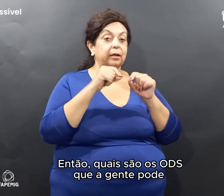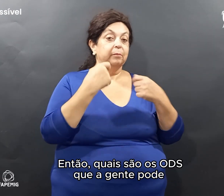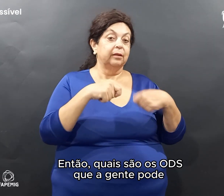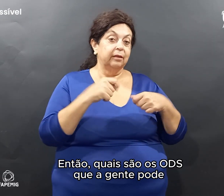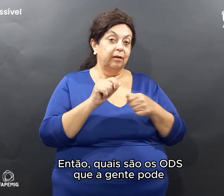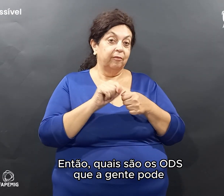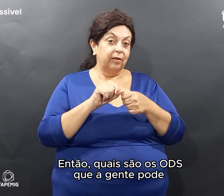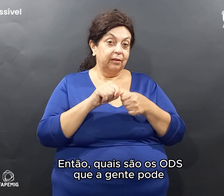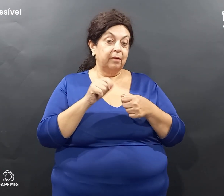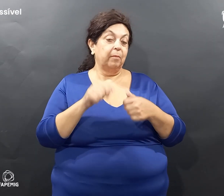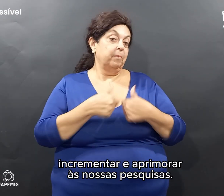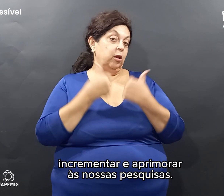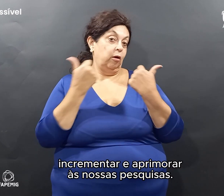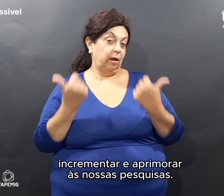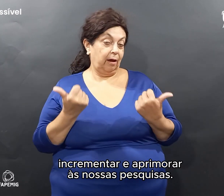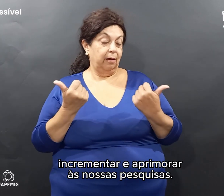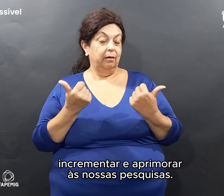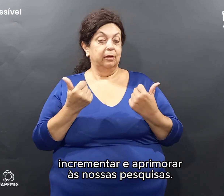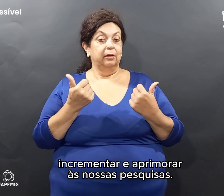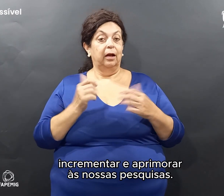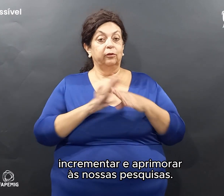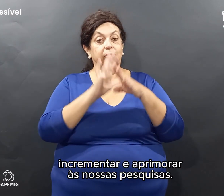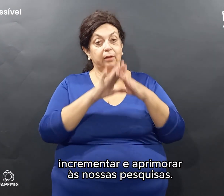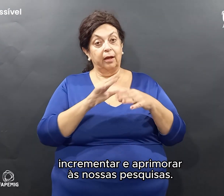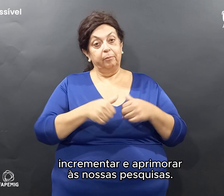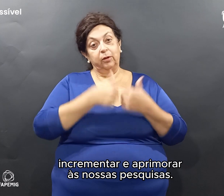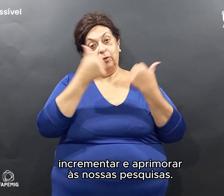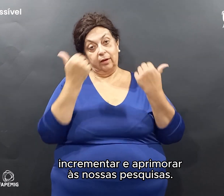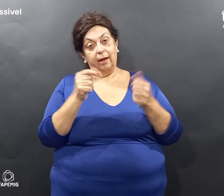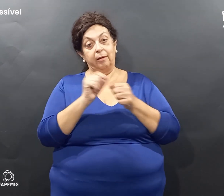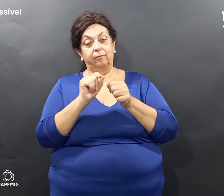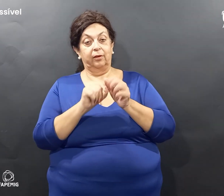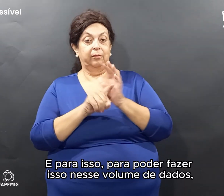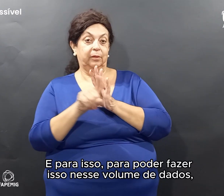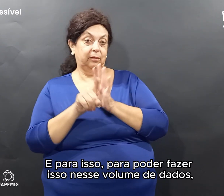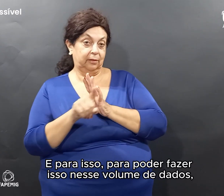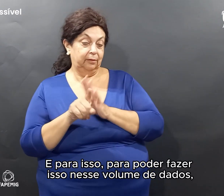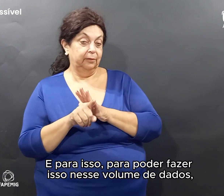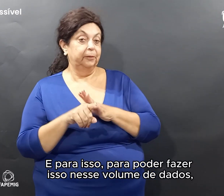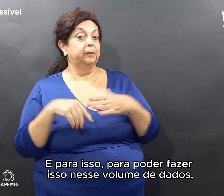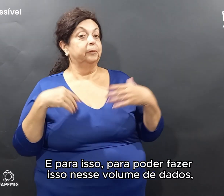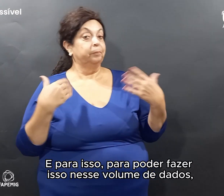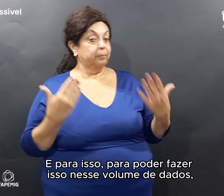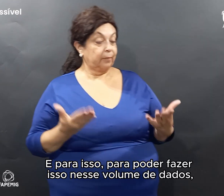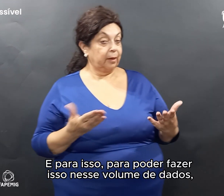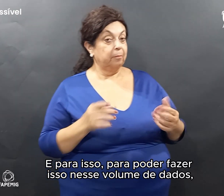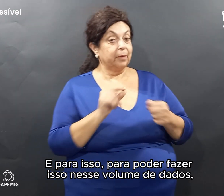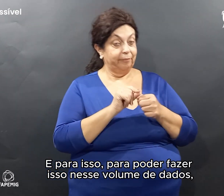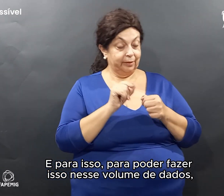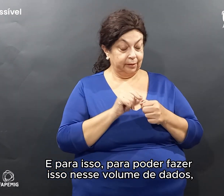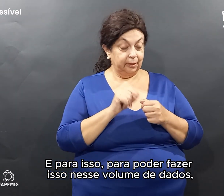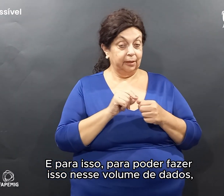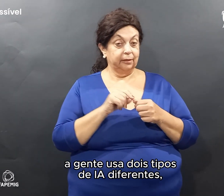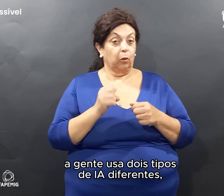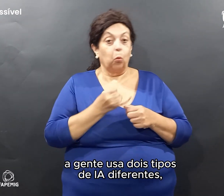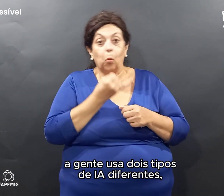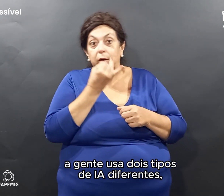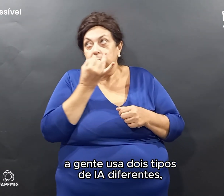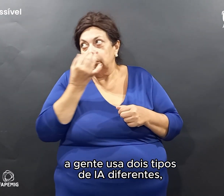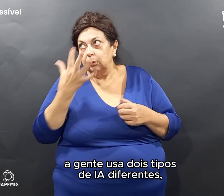ODS que a gente pode incrementar e aprimorar as nossas pesquisas. E para isso, né, para poder fazer isso nesse volume de dados, a gente usa 2 tipos de